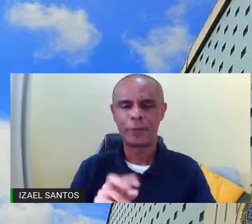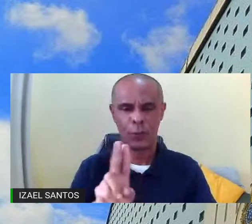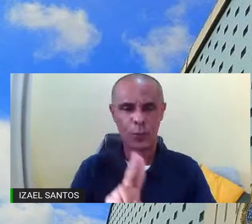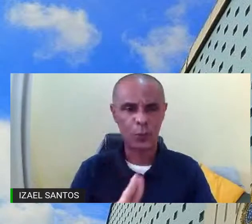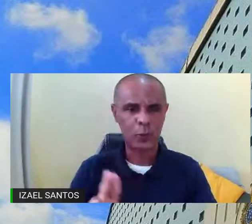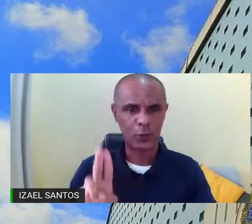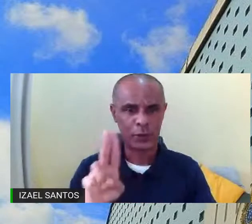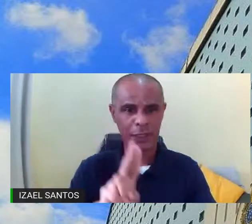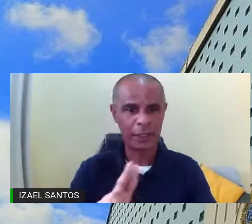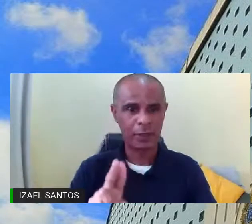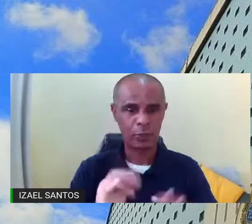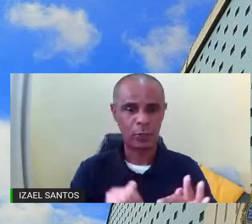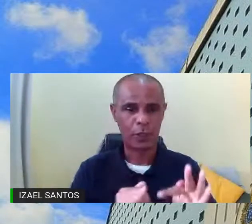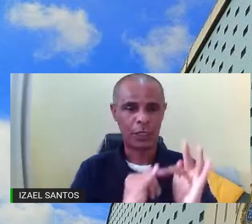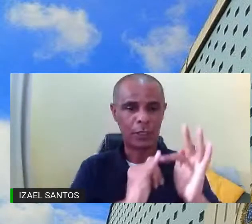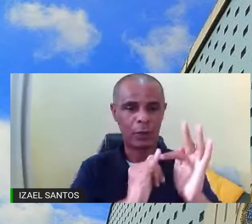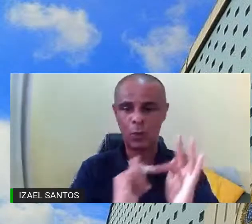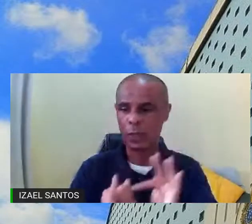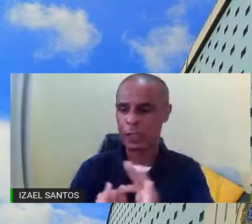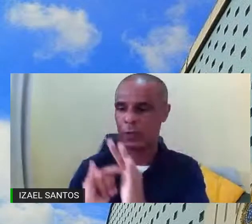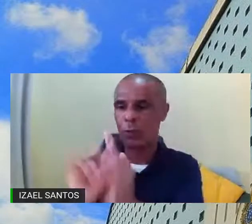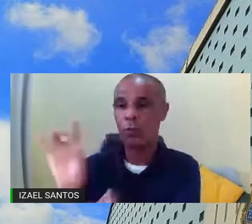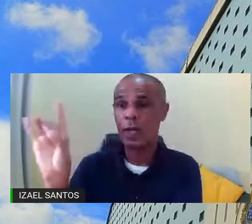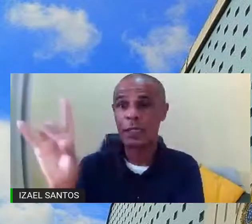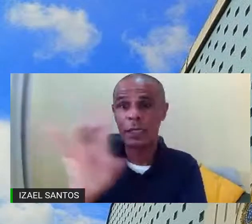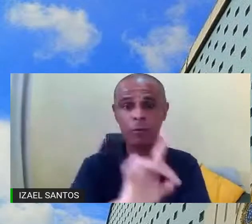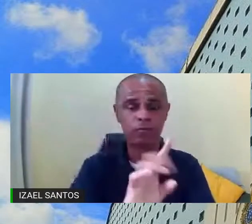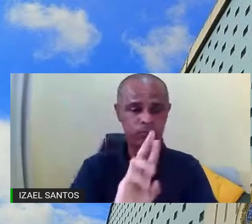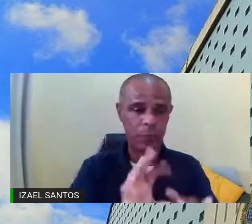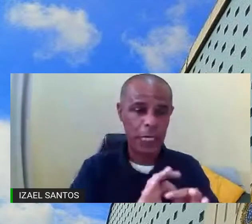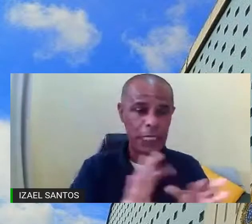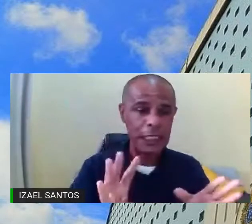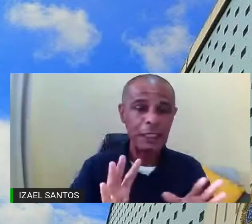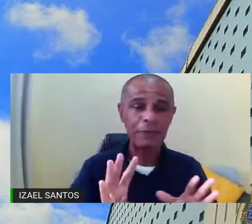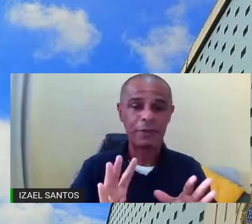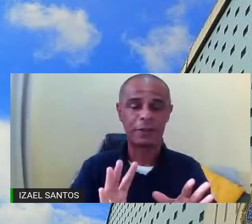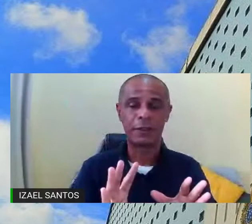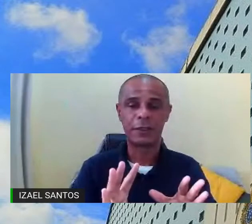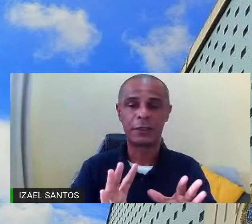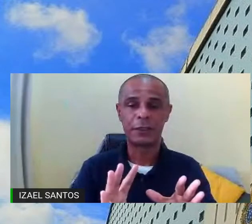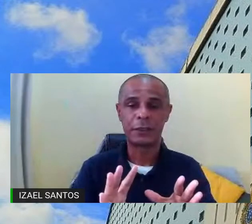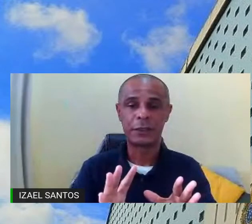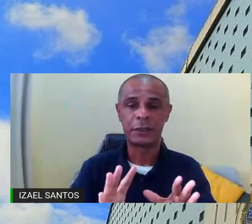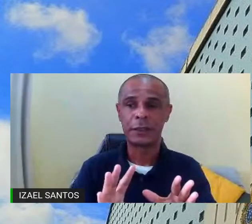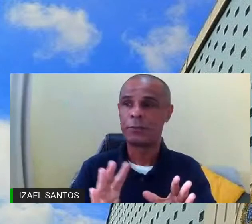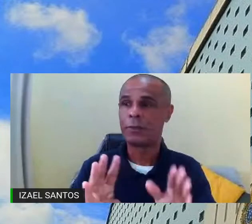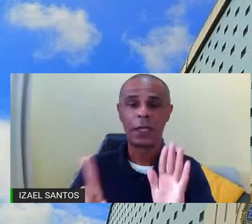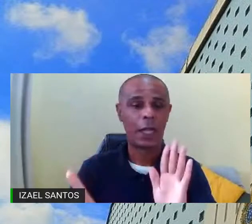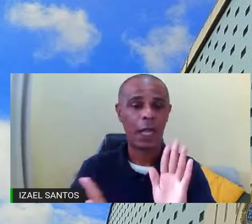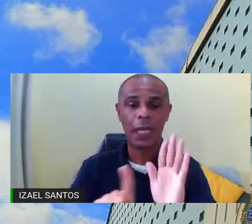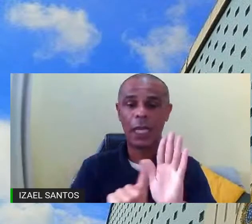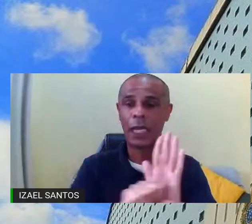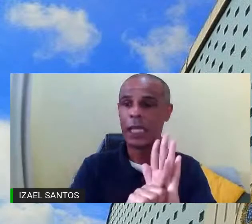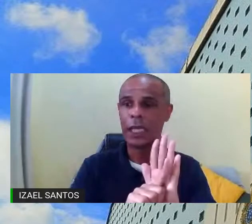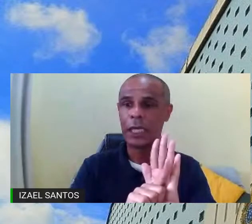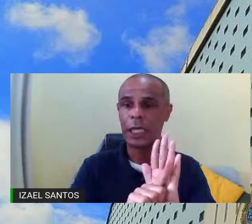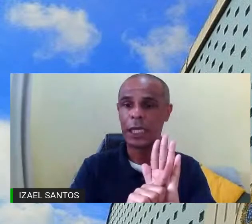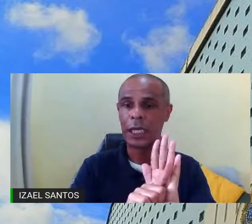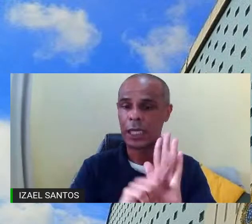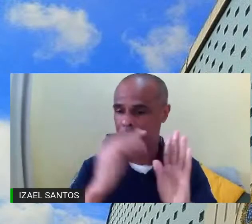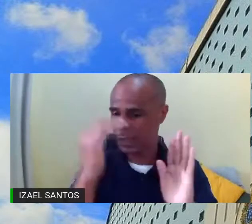essa autonomia? Até onde que vai a resistência aos desmandos da lei?